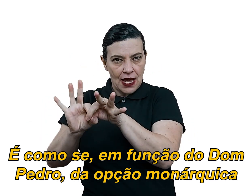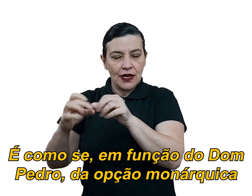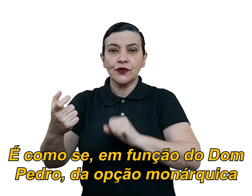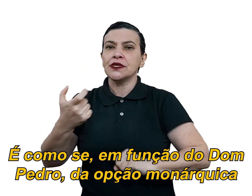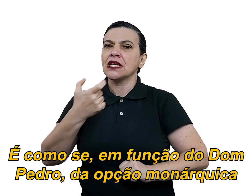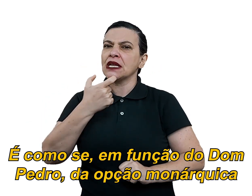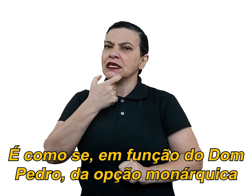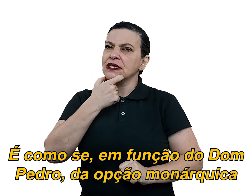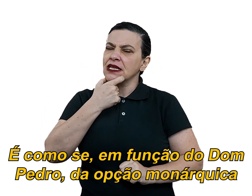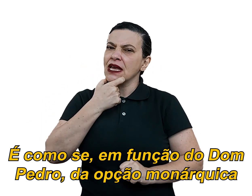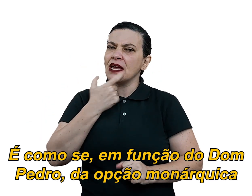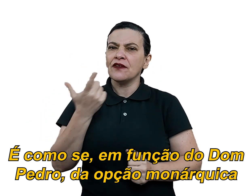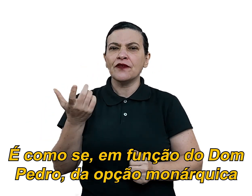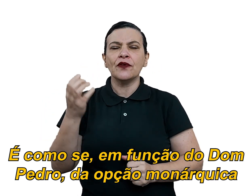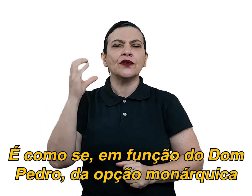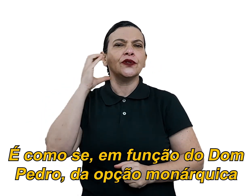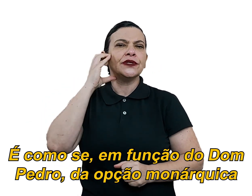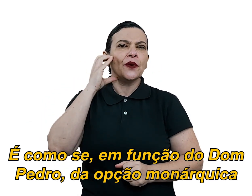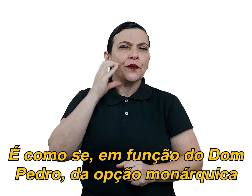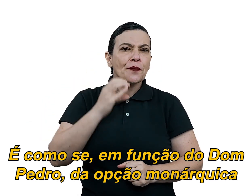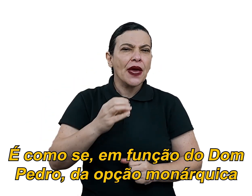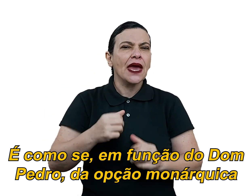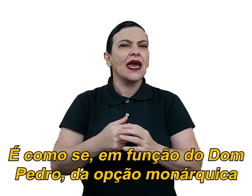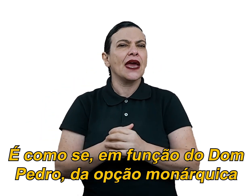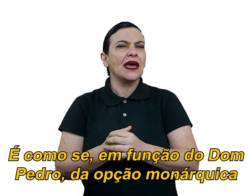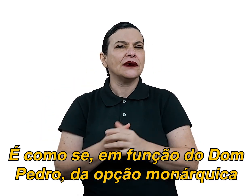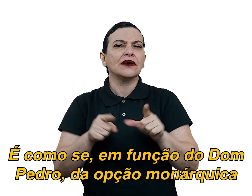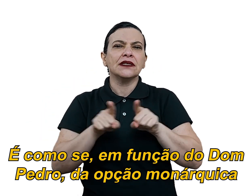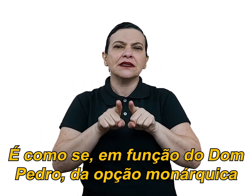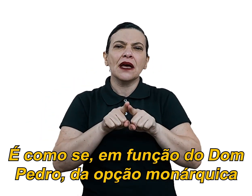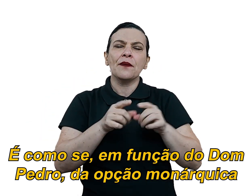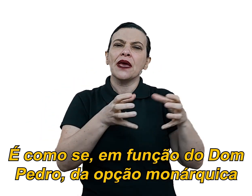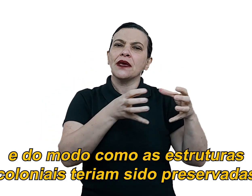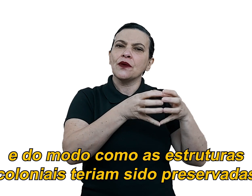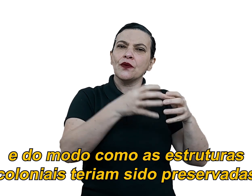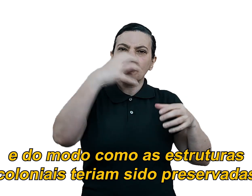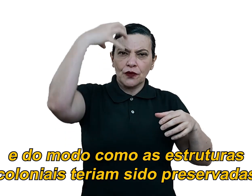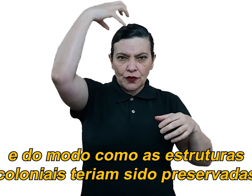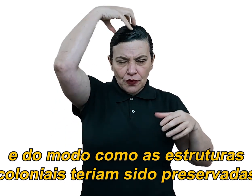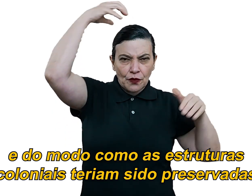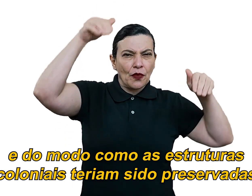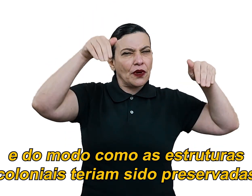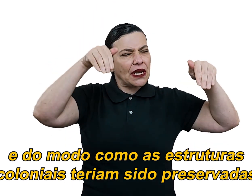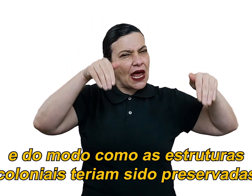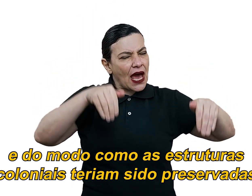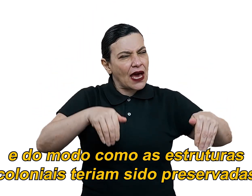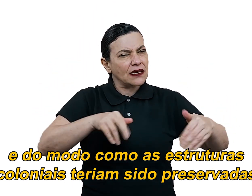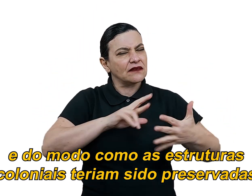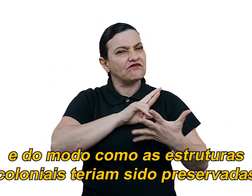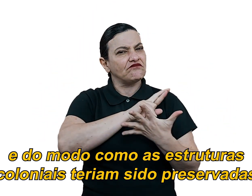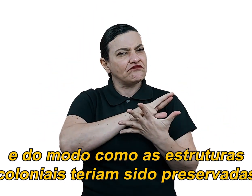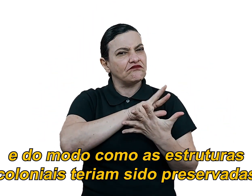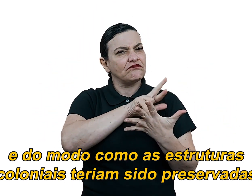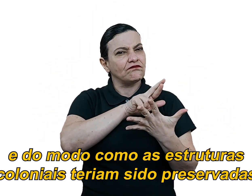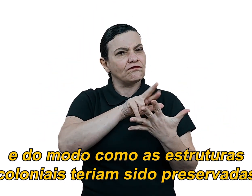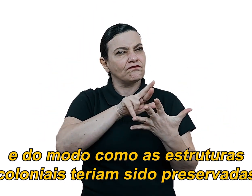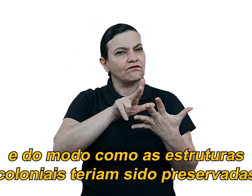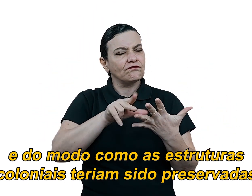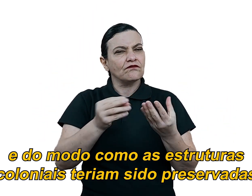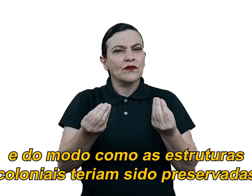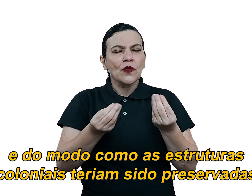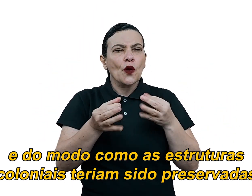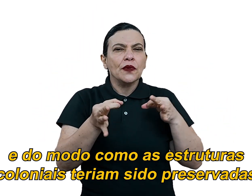em função do Dom Pedro, da opção monárquica e do modo como